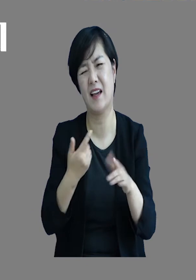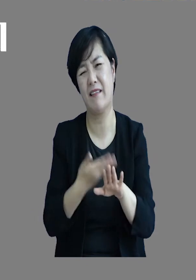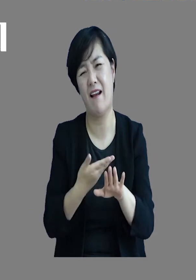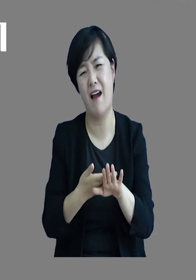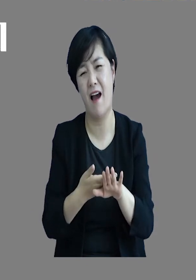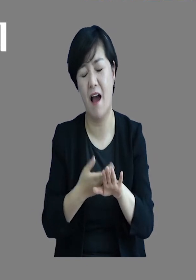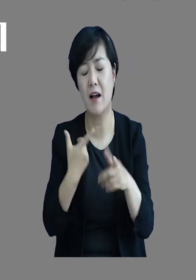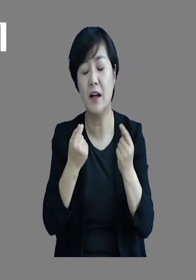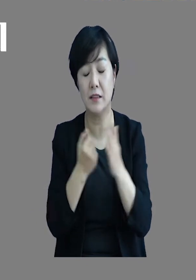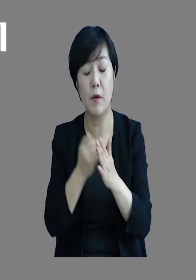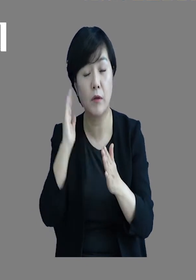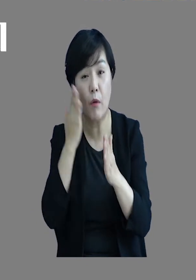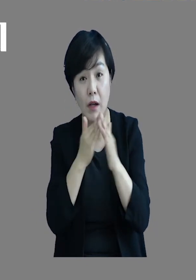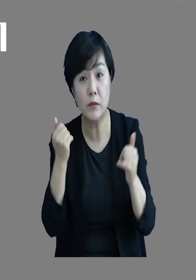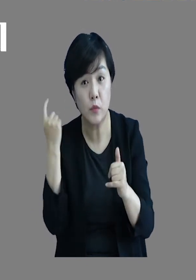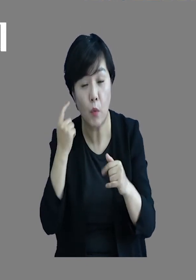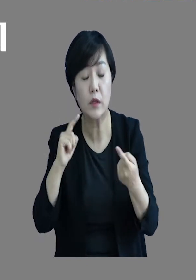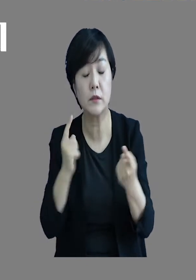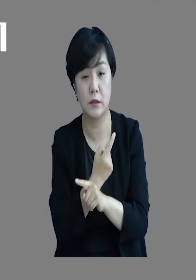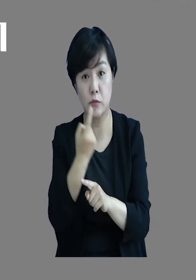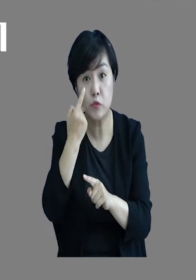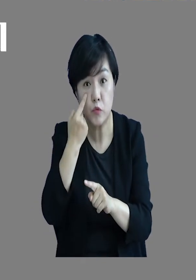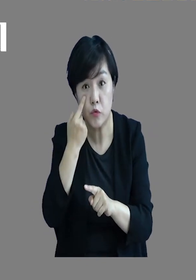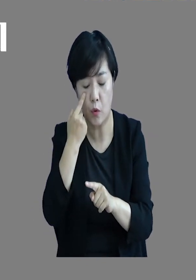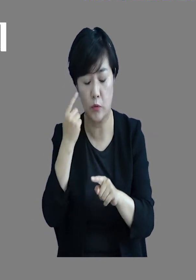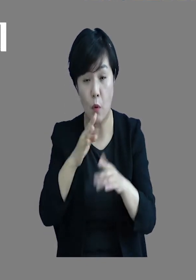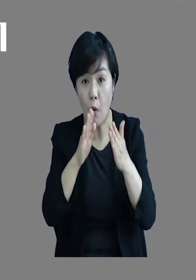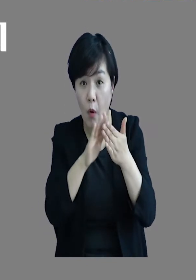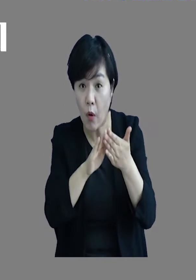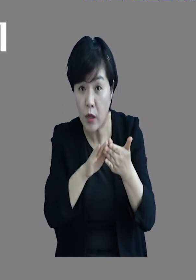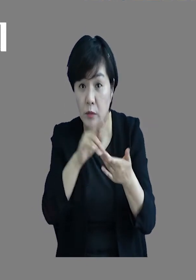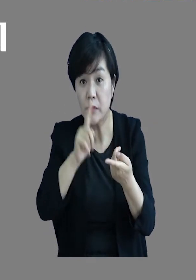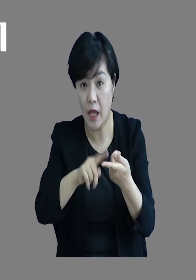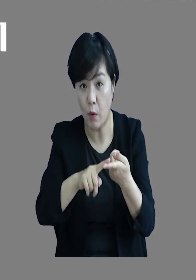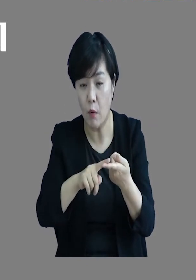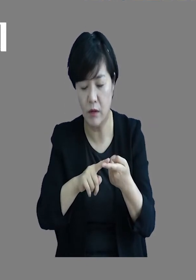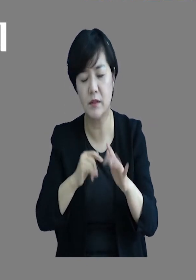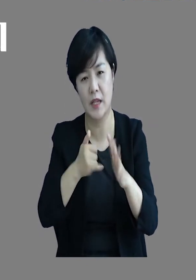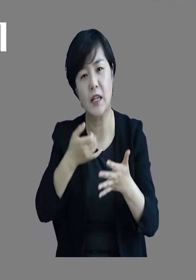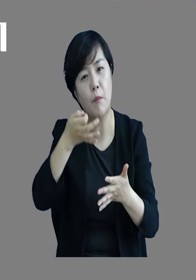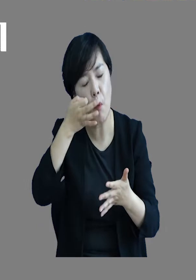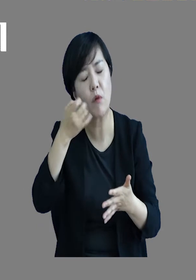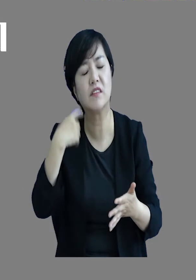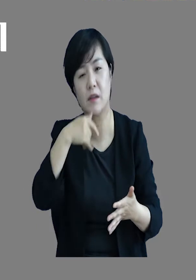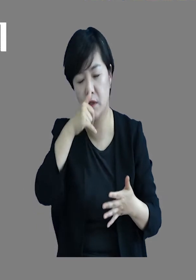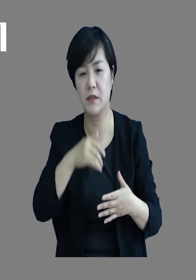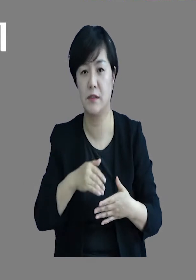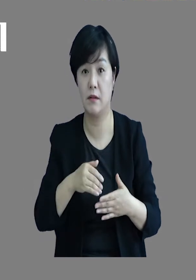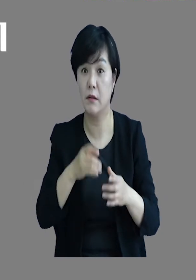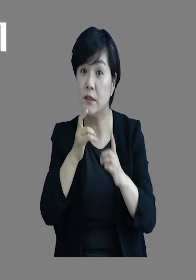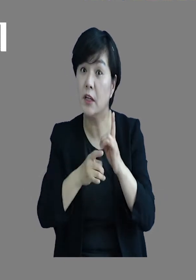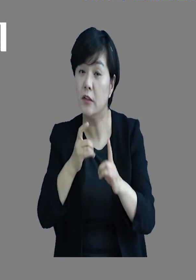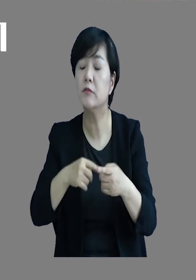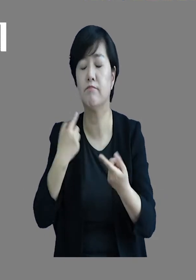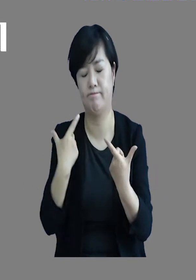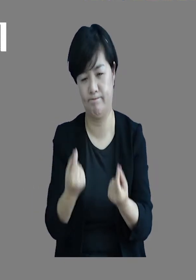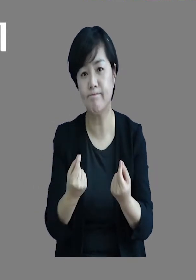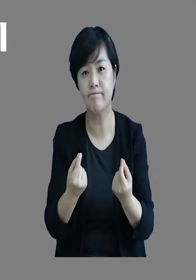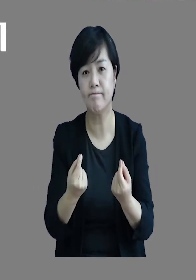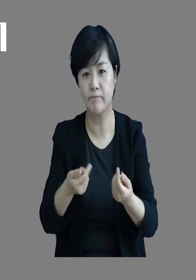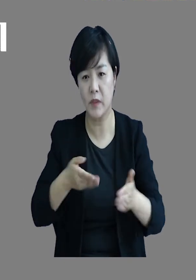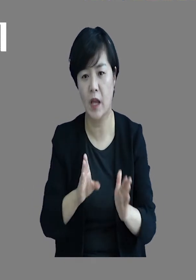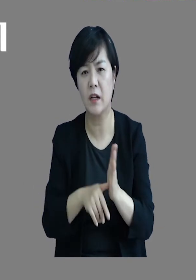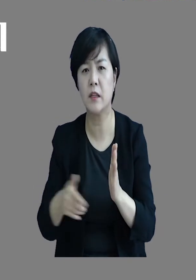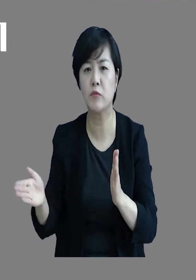그래서 농인들은 소리 대신 눈으로, 감촉으로 세상을 보고 느끼죠. 시연 씨도 그렇습니다.